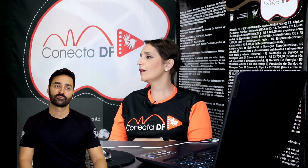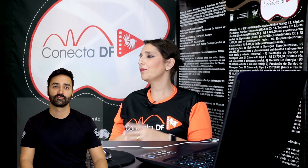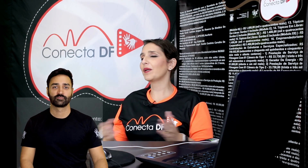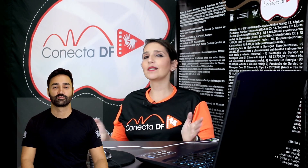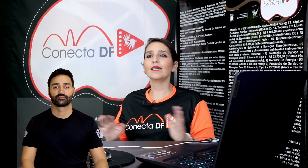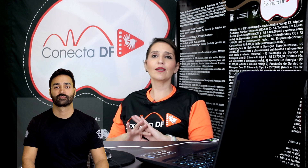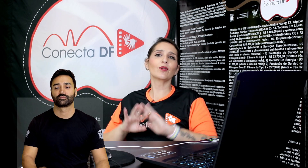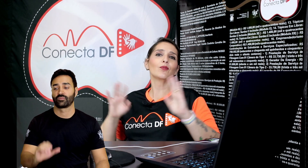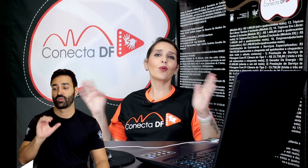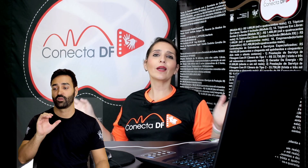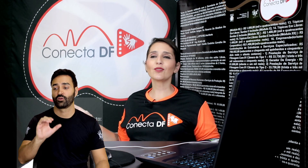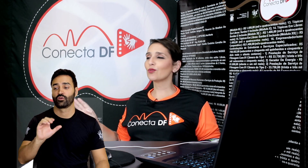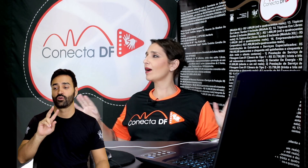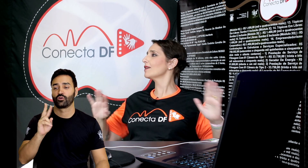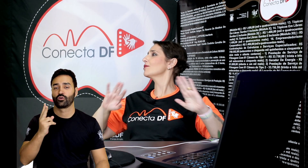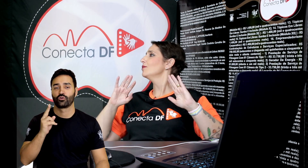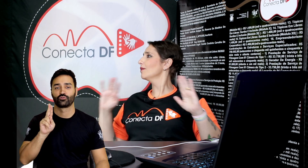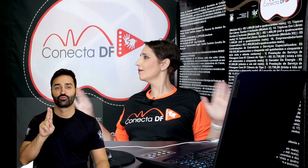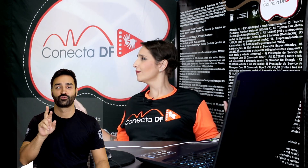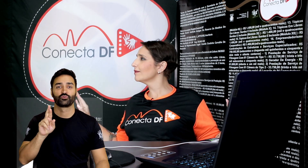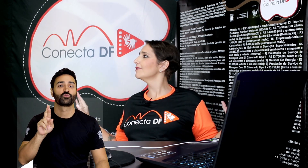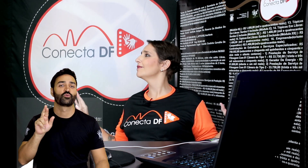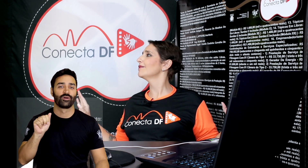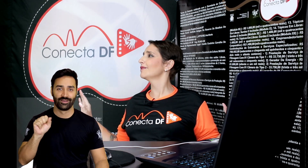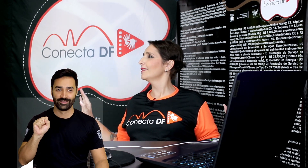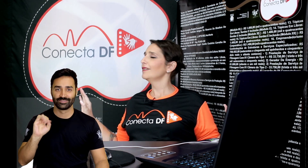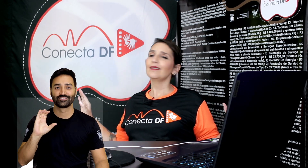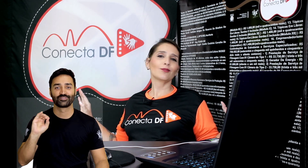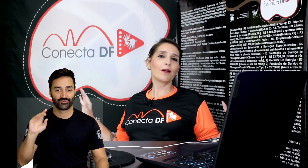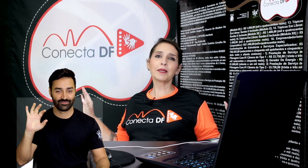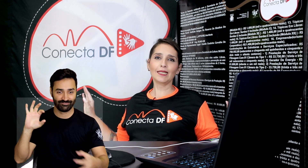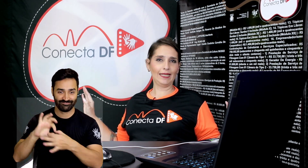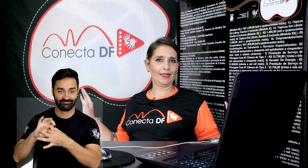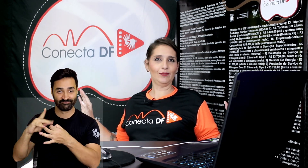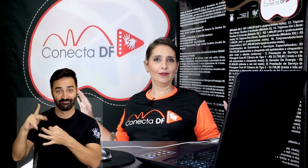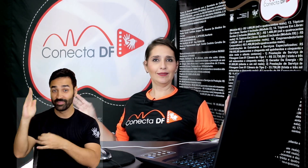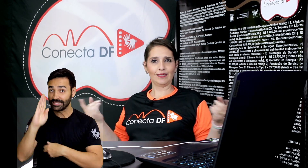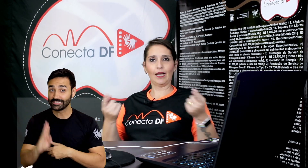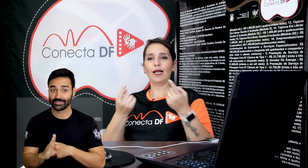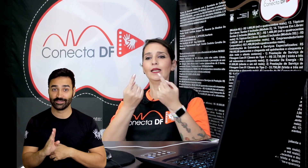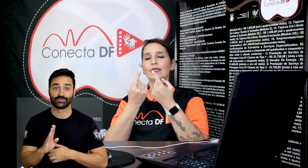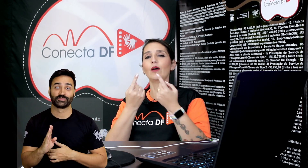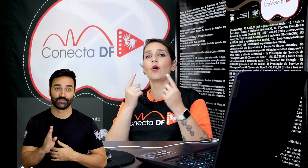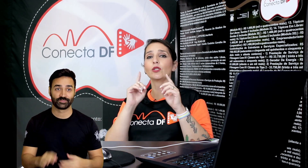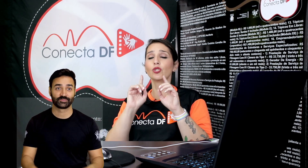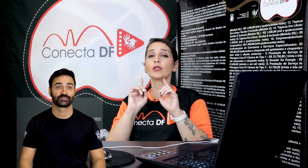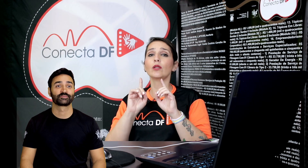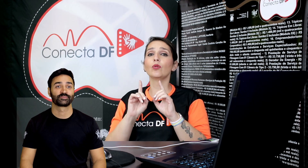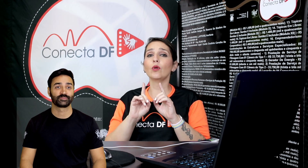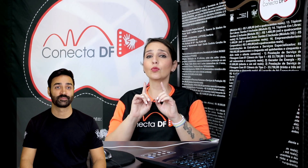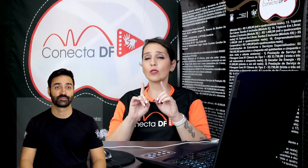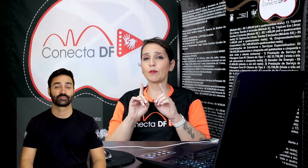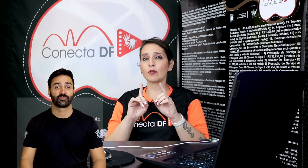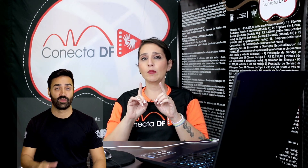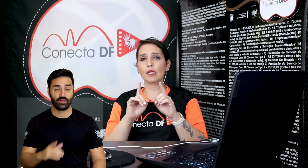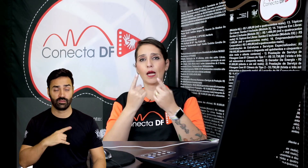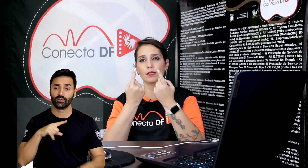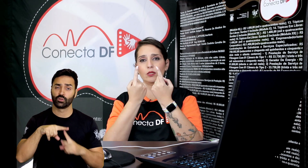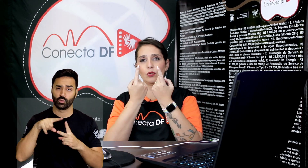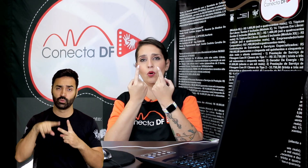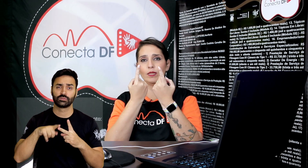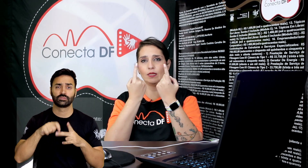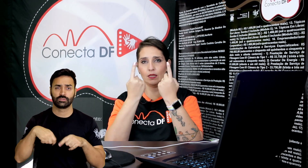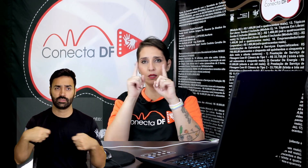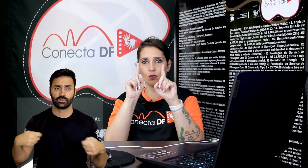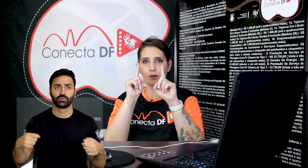Churrasco, que brasileiro que não conhece churrasco, não é brasileiro. Tá? Então, ó, a gente tem duas